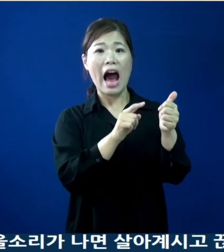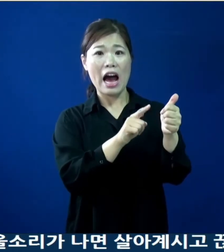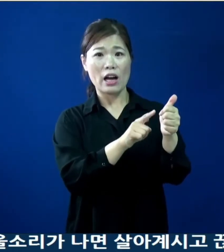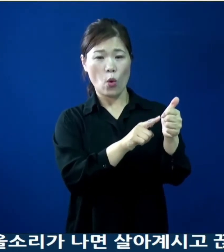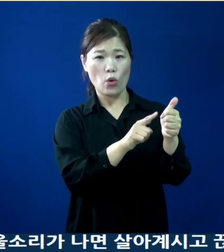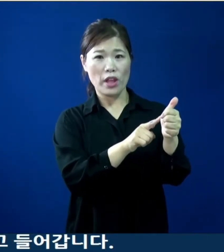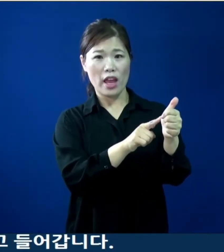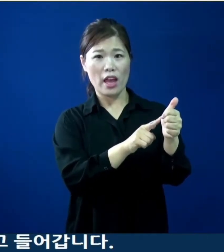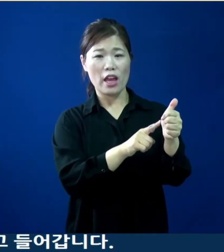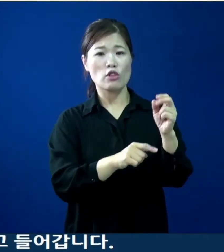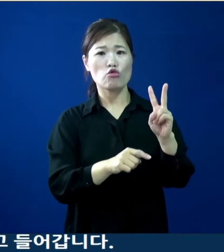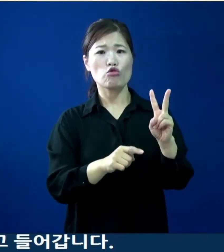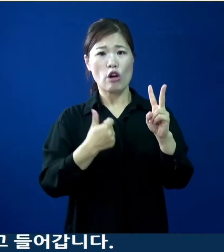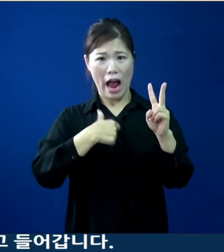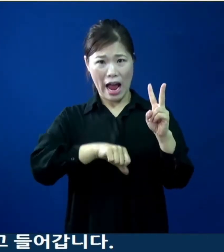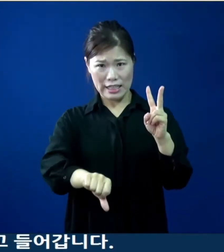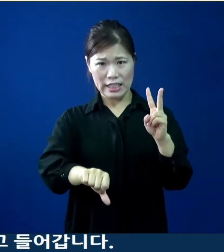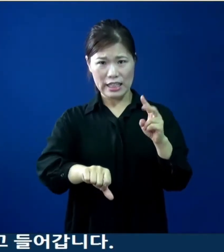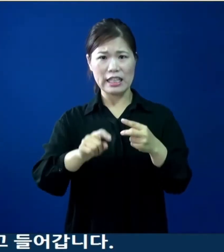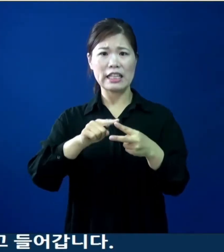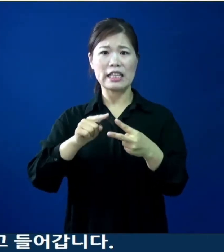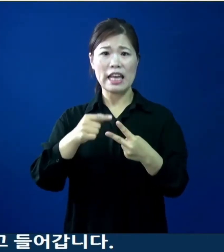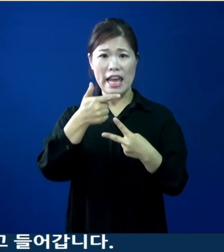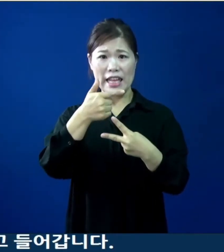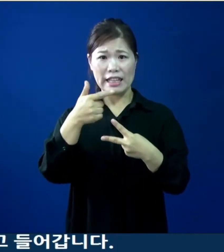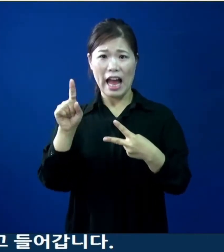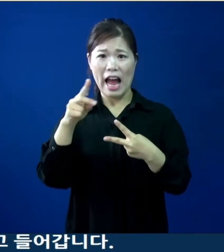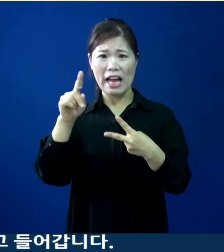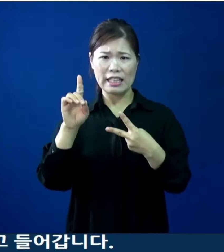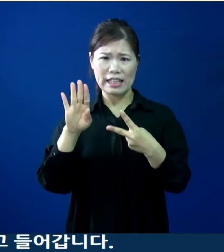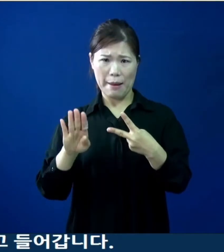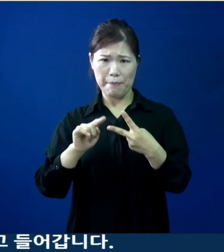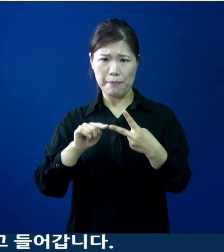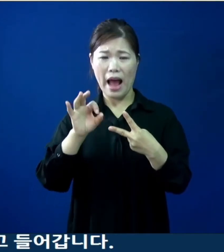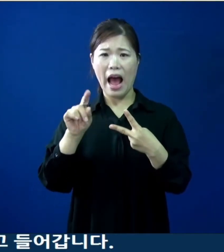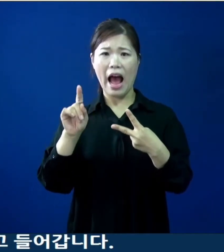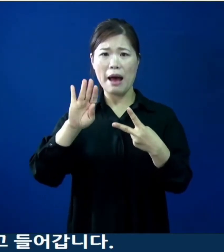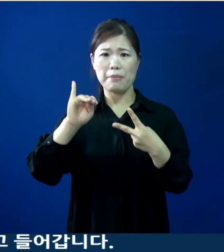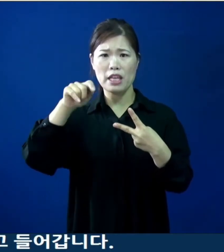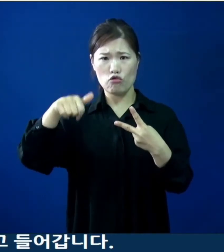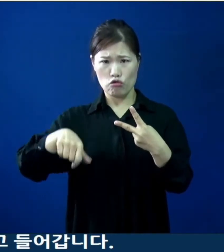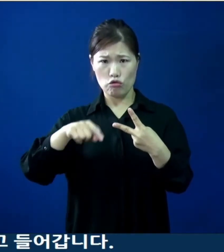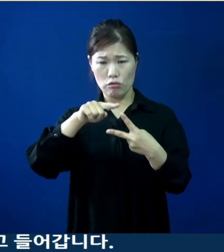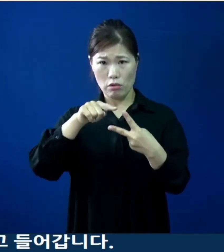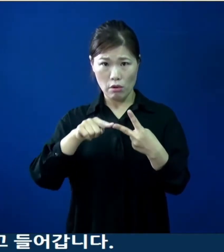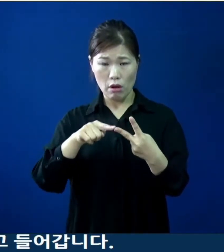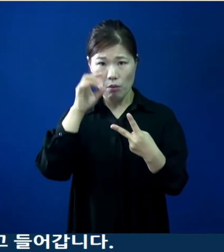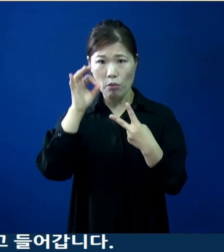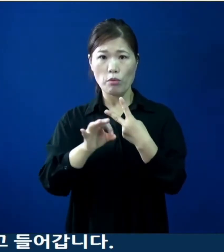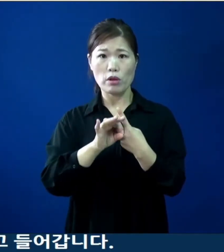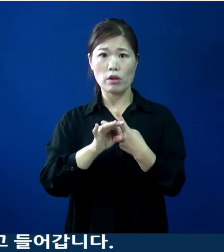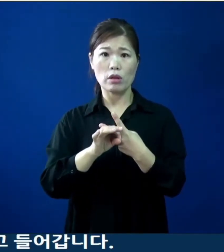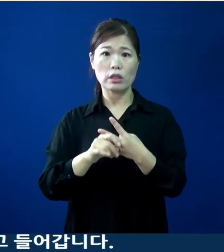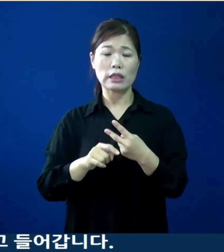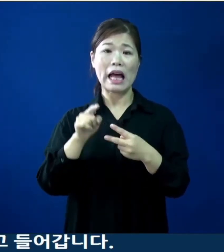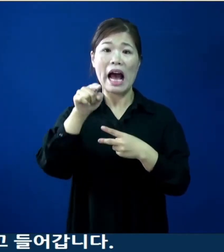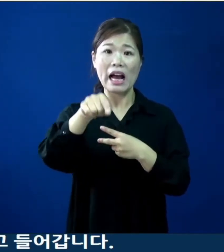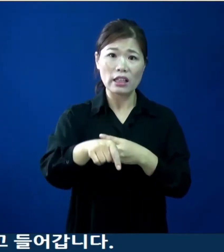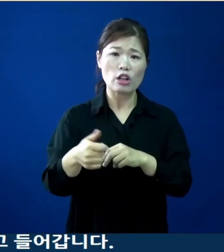아들이 나답과 아비후입니다. 여호와 앞에 나아가다가 죽은 후에 여호와께서